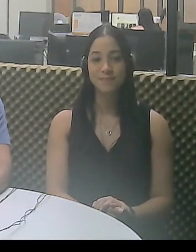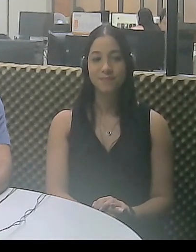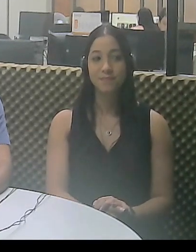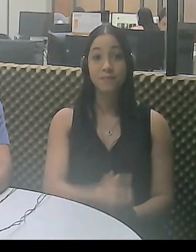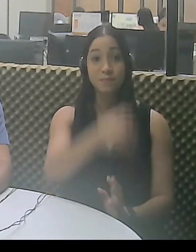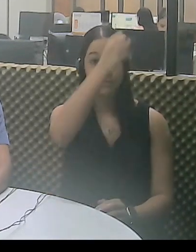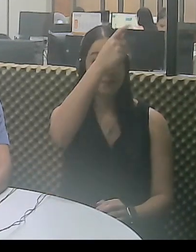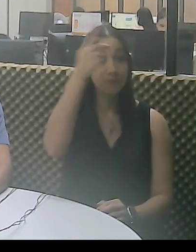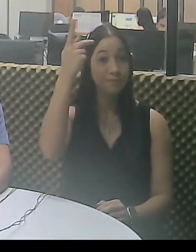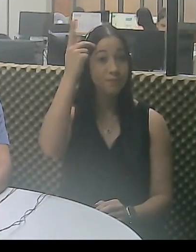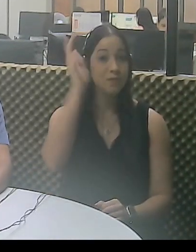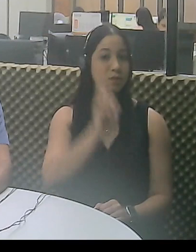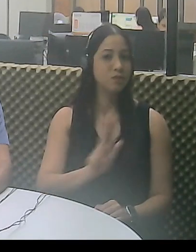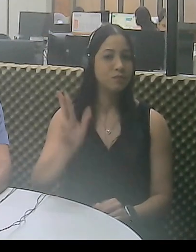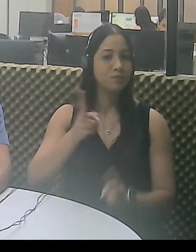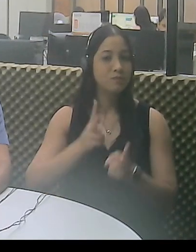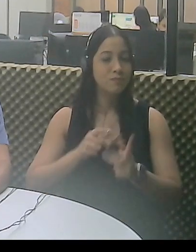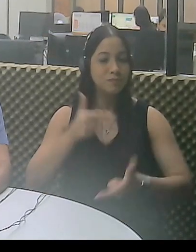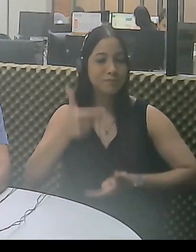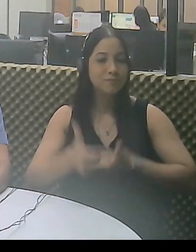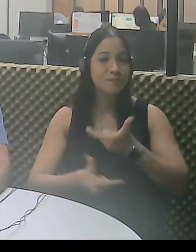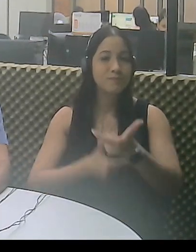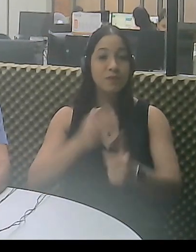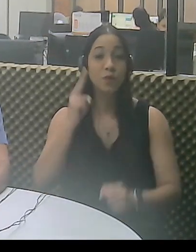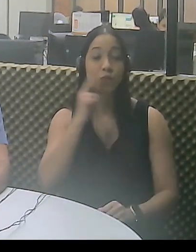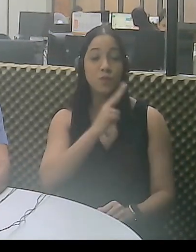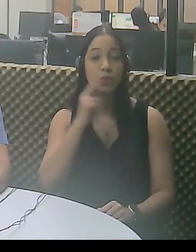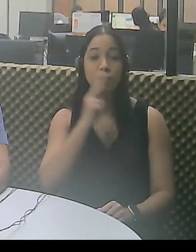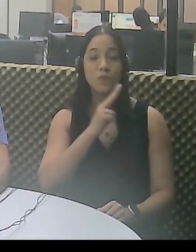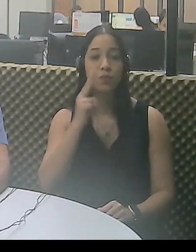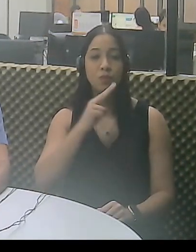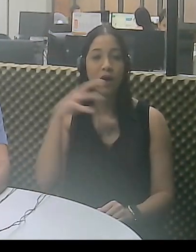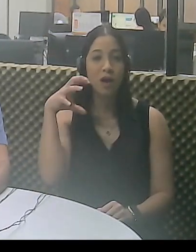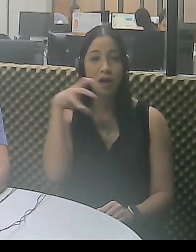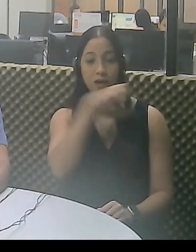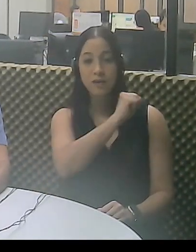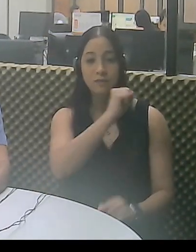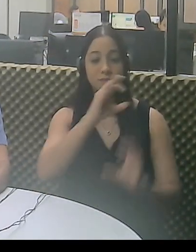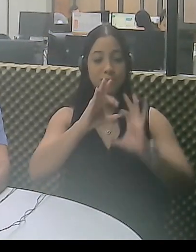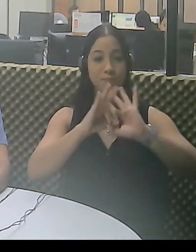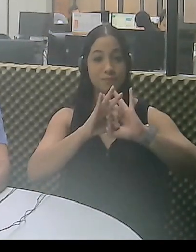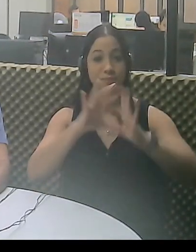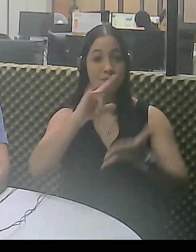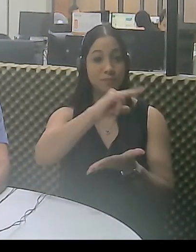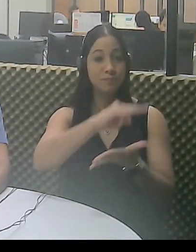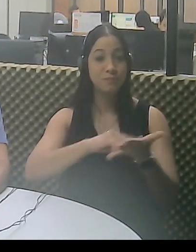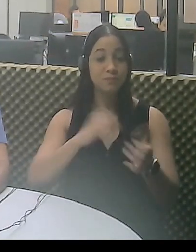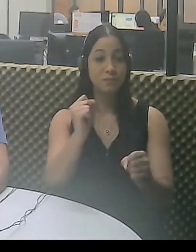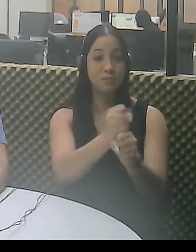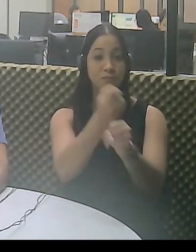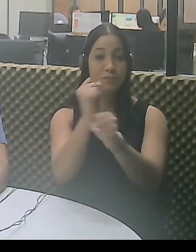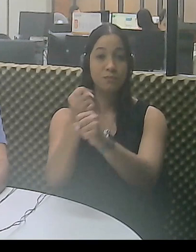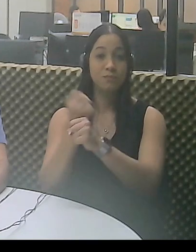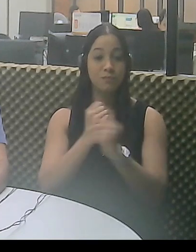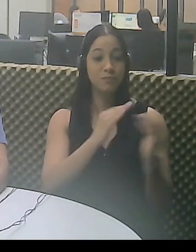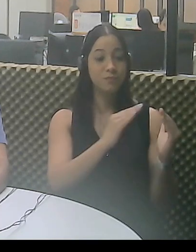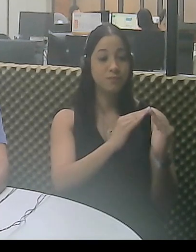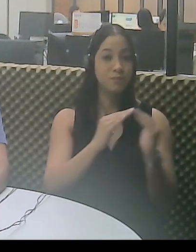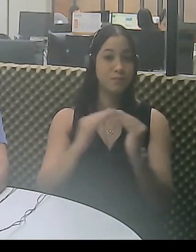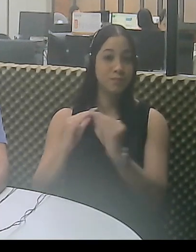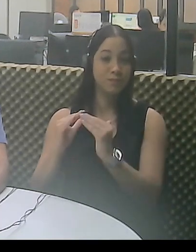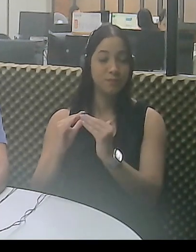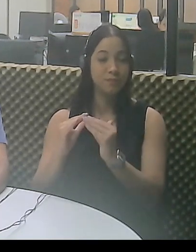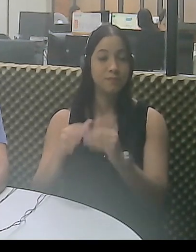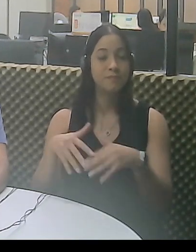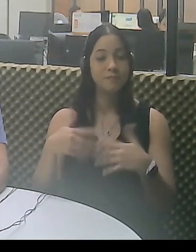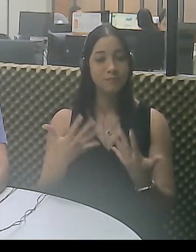A Prefeitura de Uberlândia continua trabalhando para agilizar ainda mais a liberação de alvará para edificações residenciais.